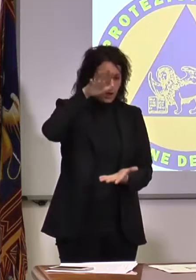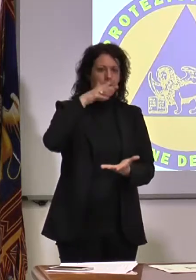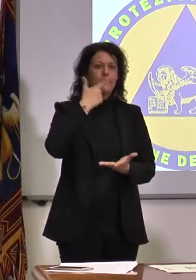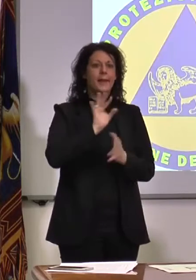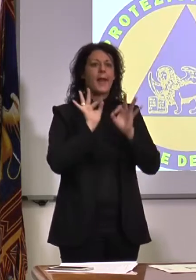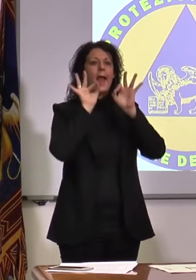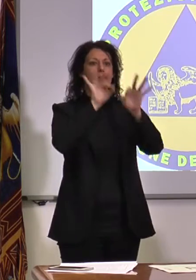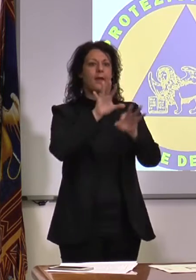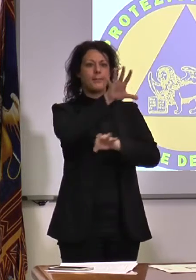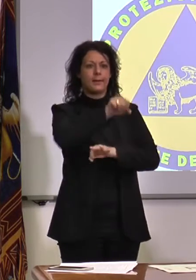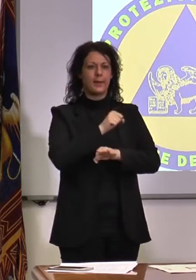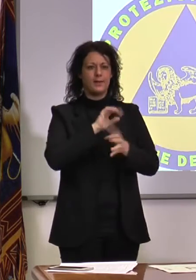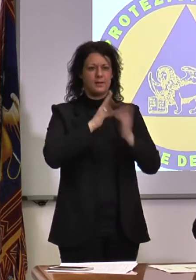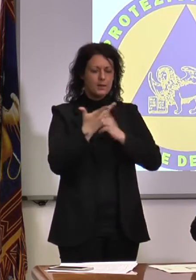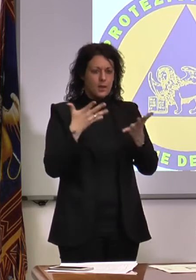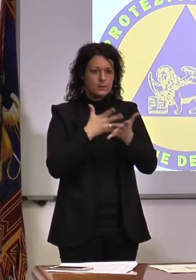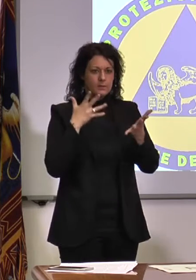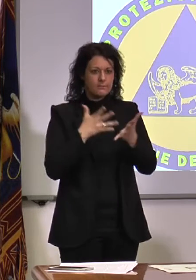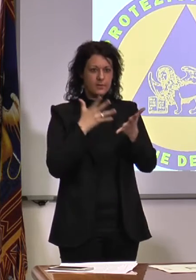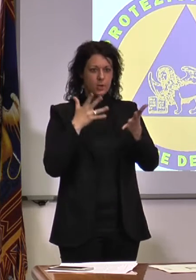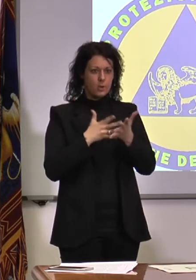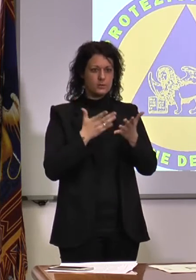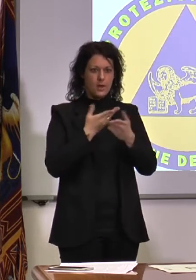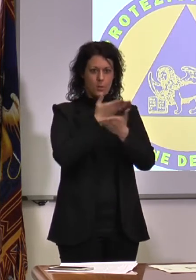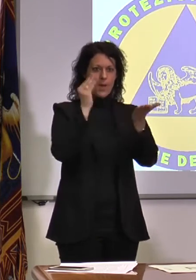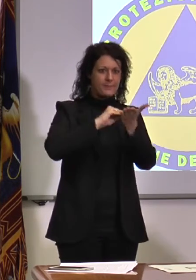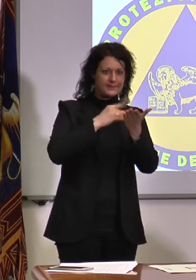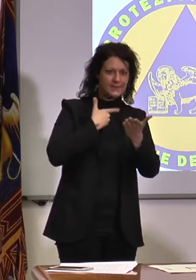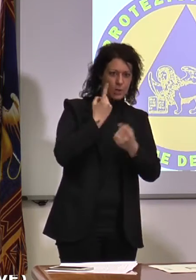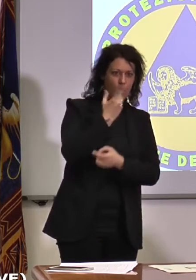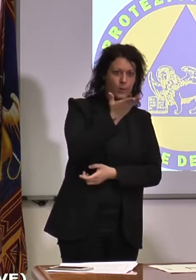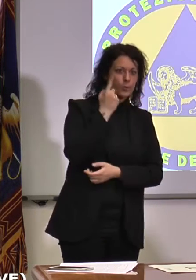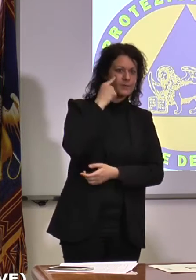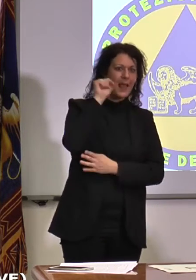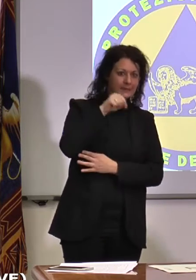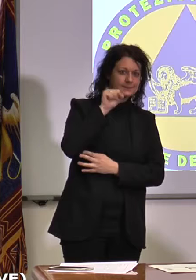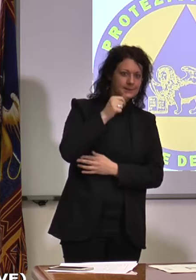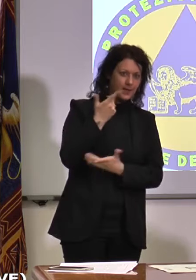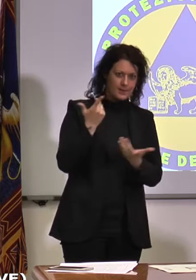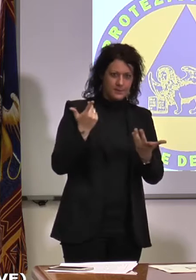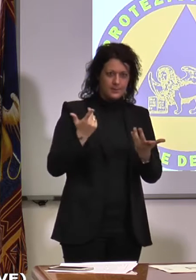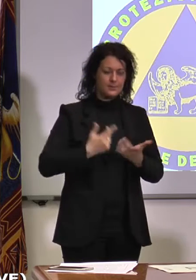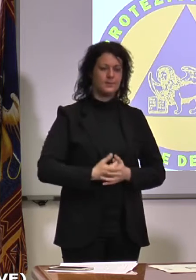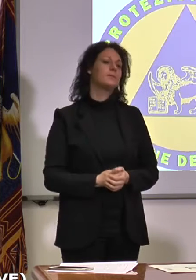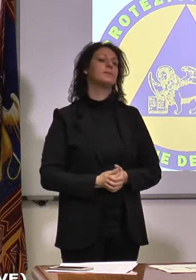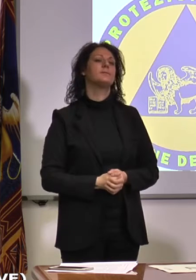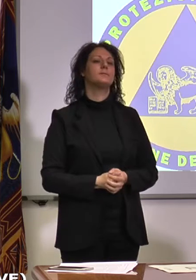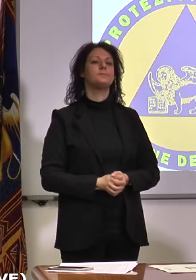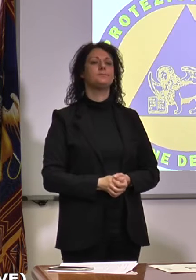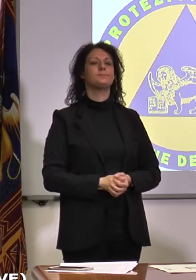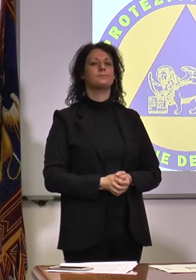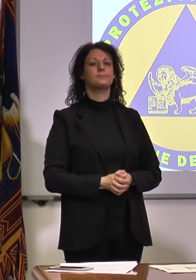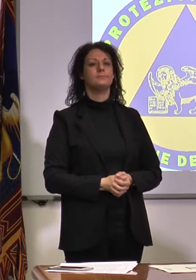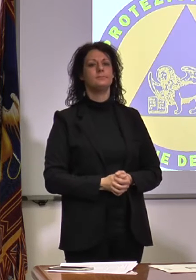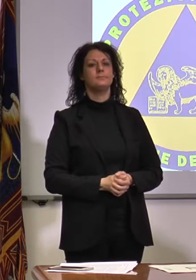certa, hai qualche difficoltà. Difende le sue ordinanze, non ci sta a fare polemiche, si appella al senso di responsabilità dimostrato dal Veneto. Luca Zaia,